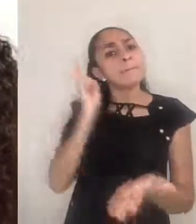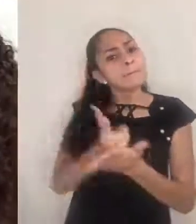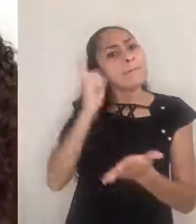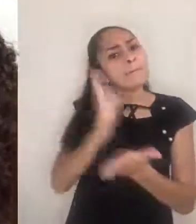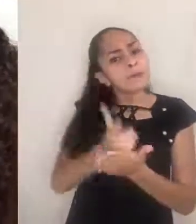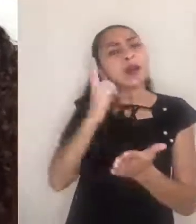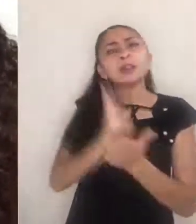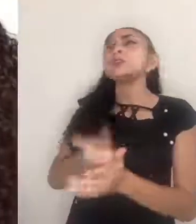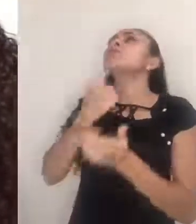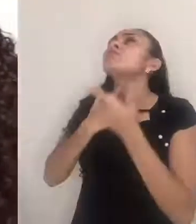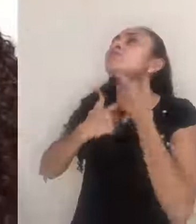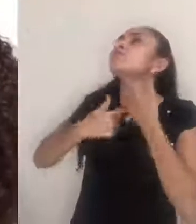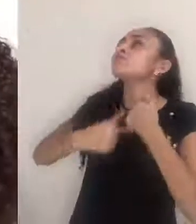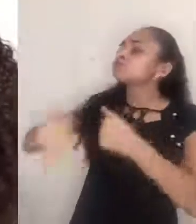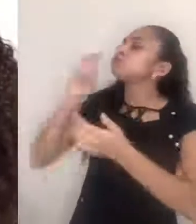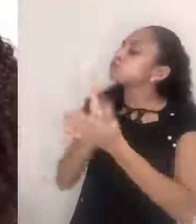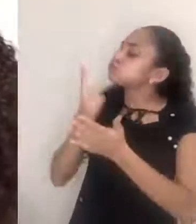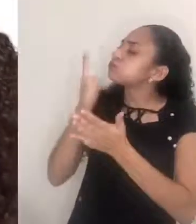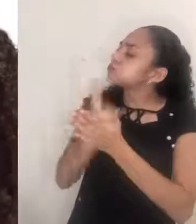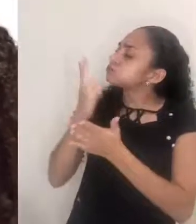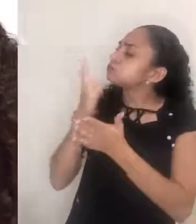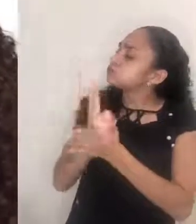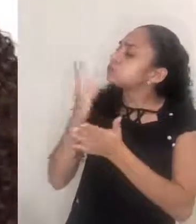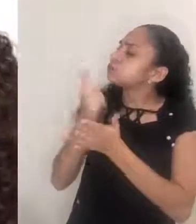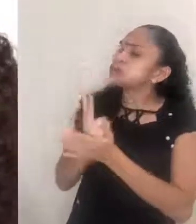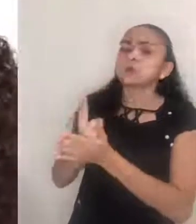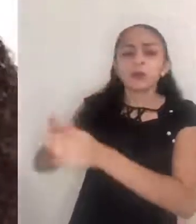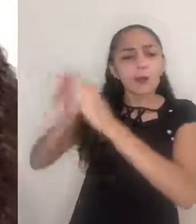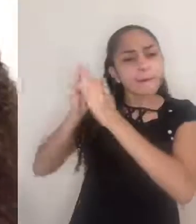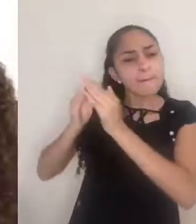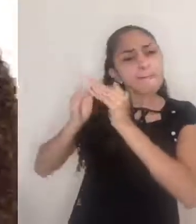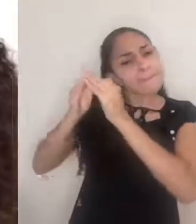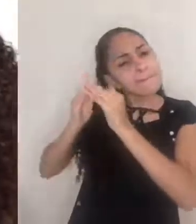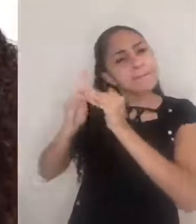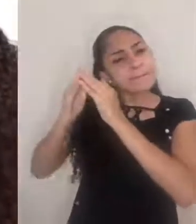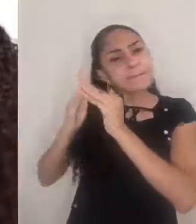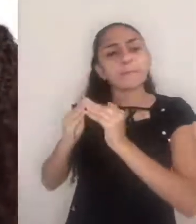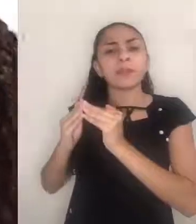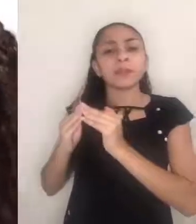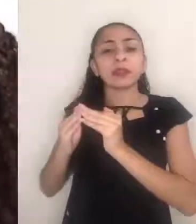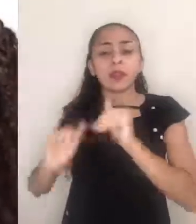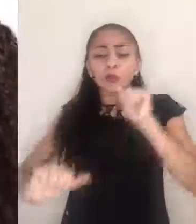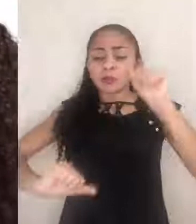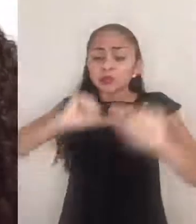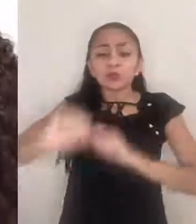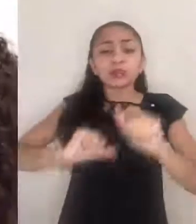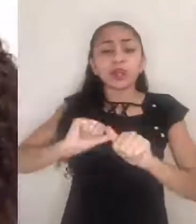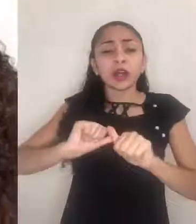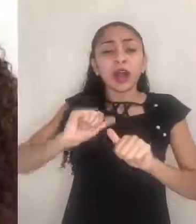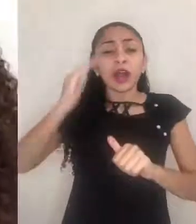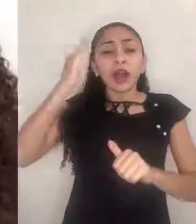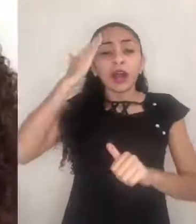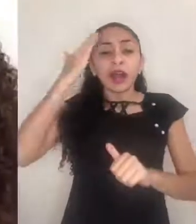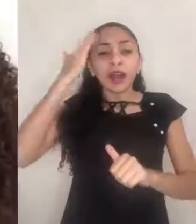uma busca constante, esse é um processo contínuo nas nossas vidas. E tudo muda quando nós entendemos